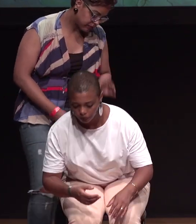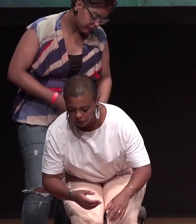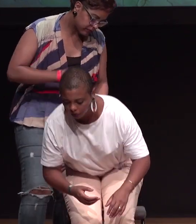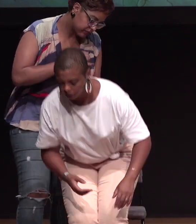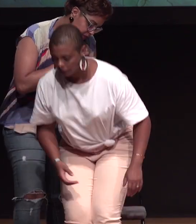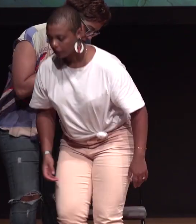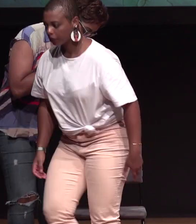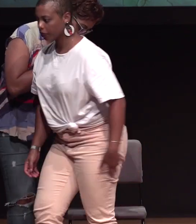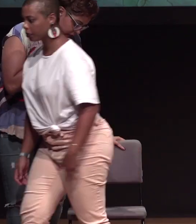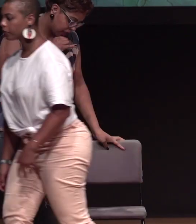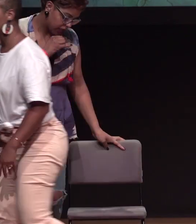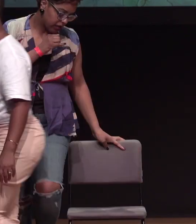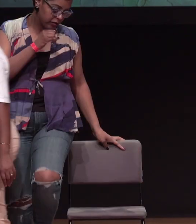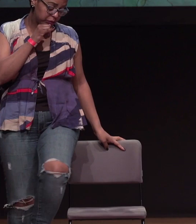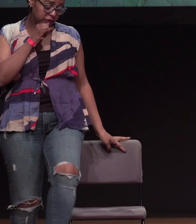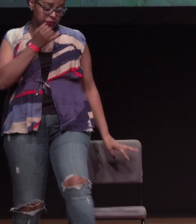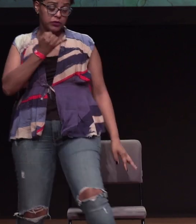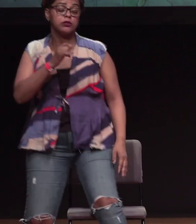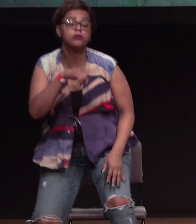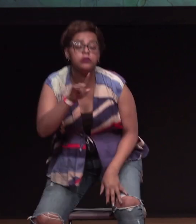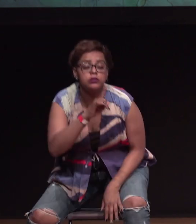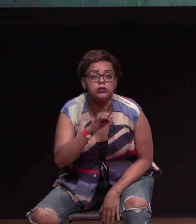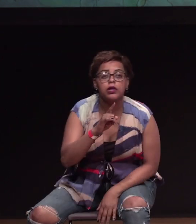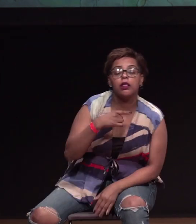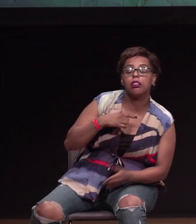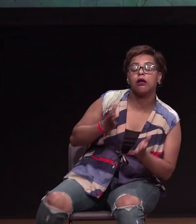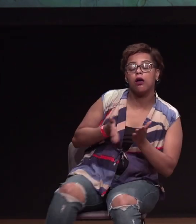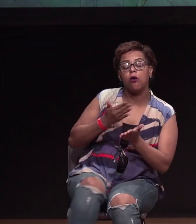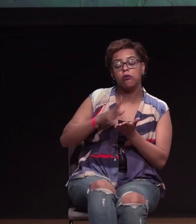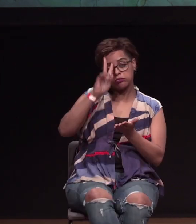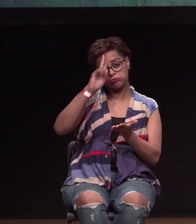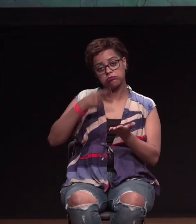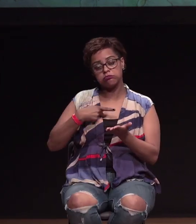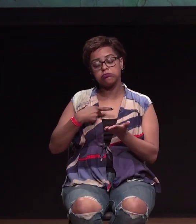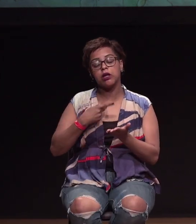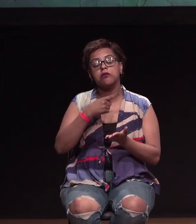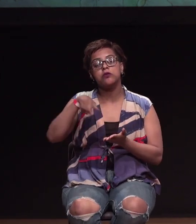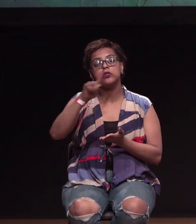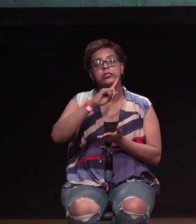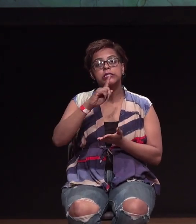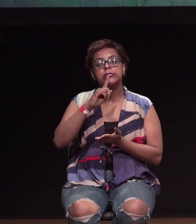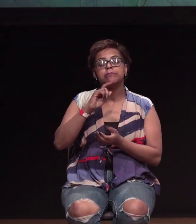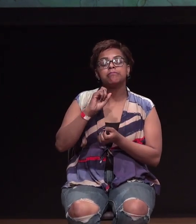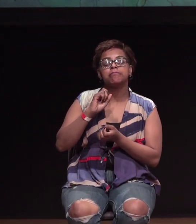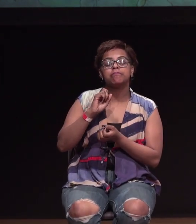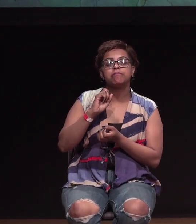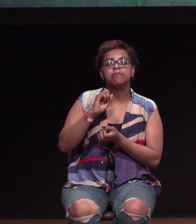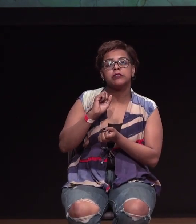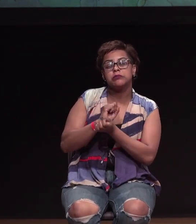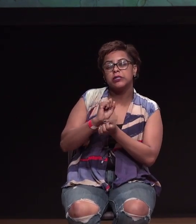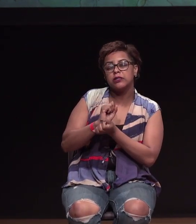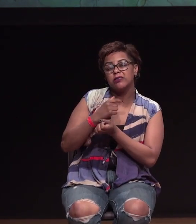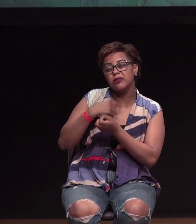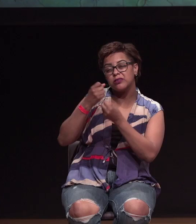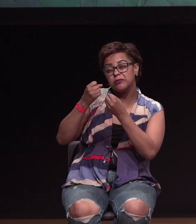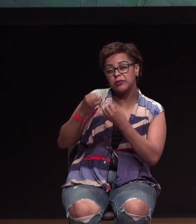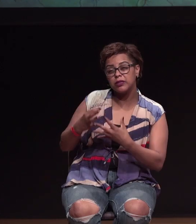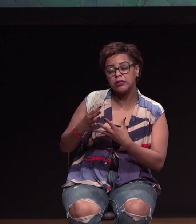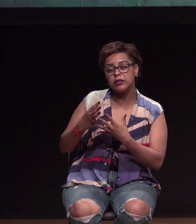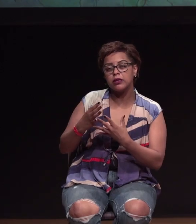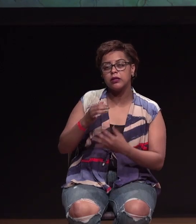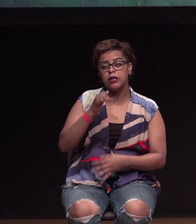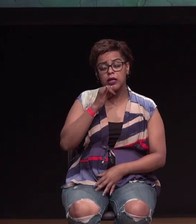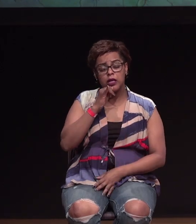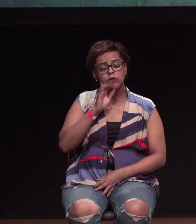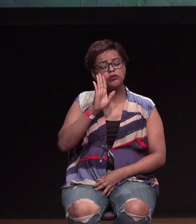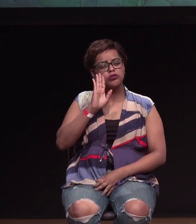alguém tiver expectativa de que eu fale sobre isso, né? Eu cheguei a apresentar um